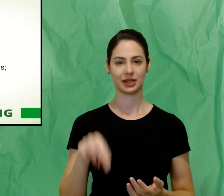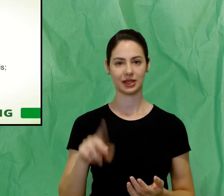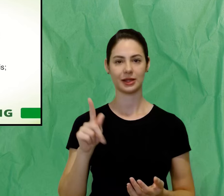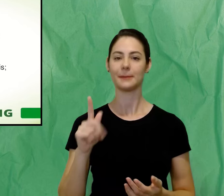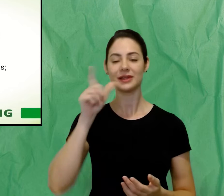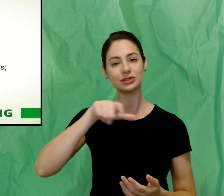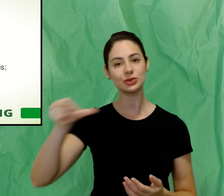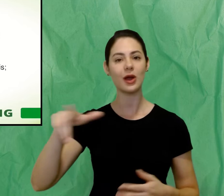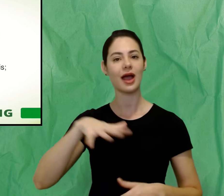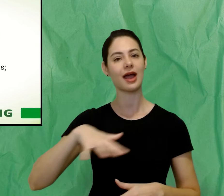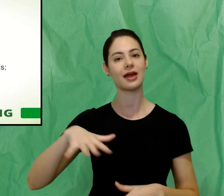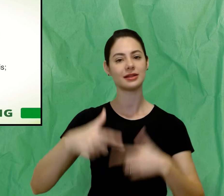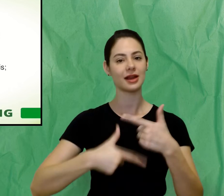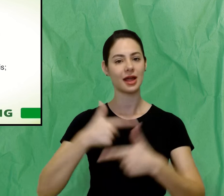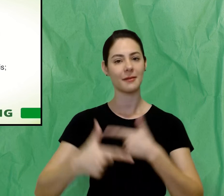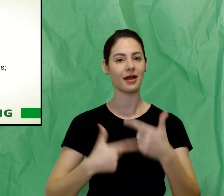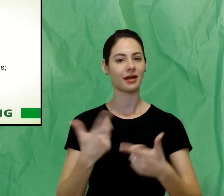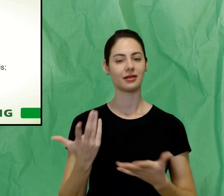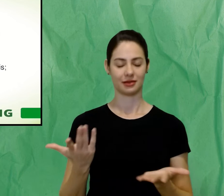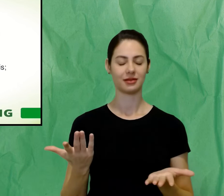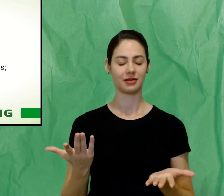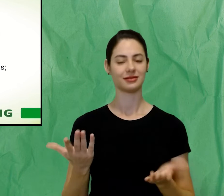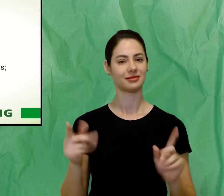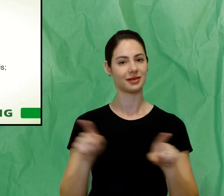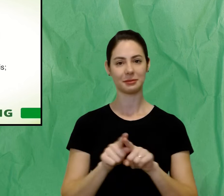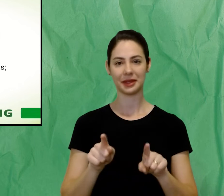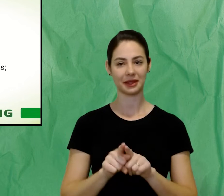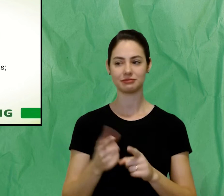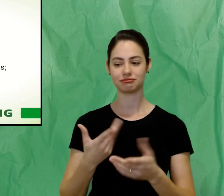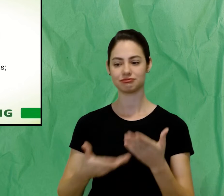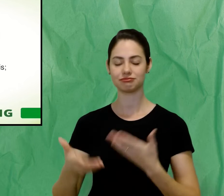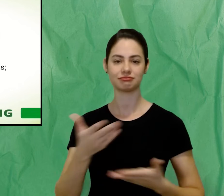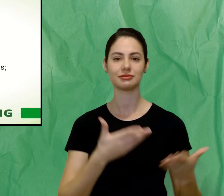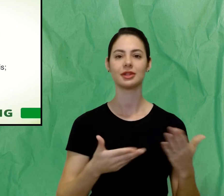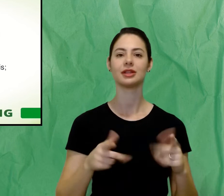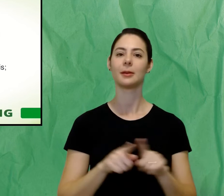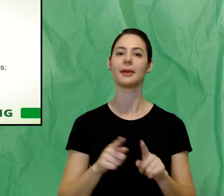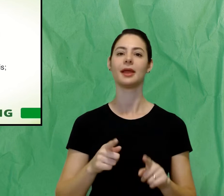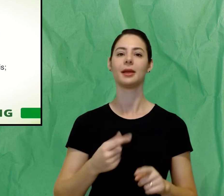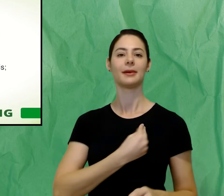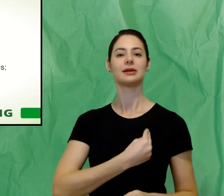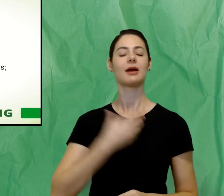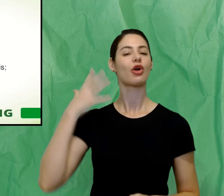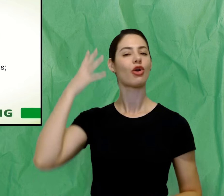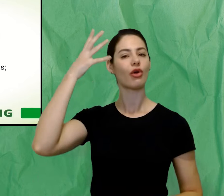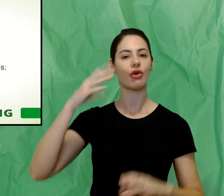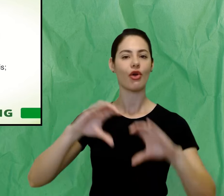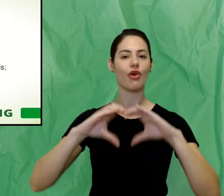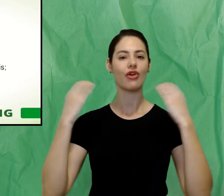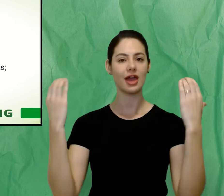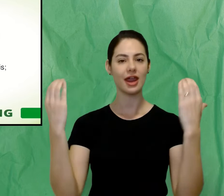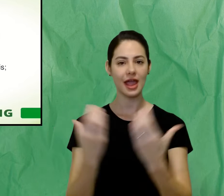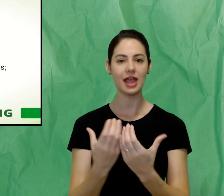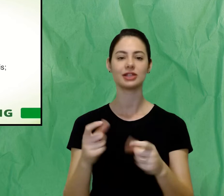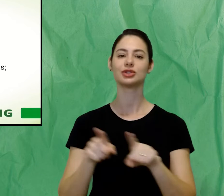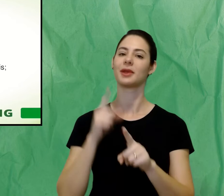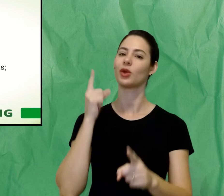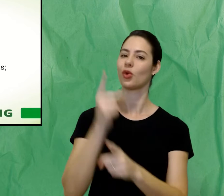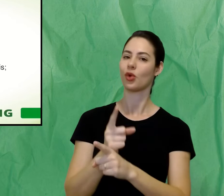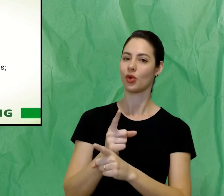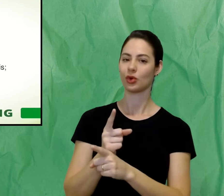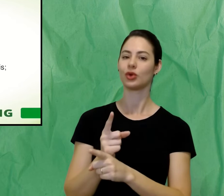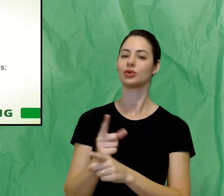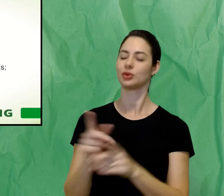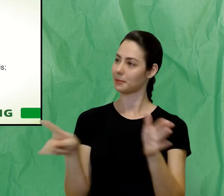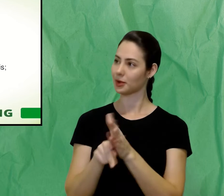da sua área de atuação de maneira informal, ou você pode também participar de congressos ou até